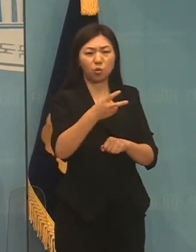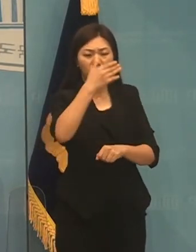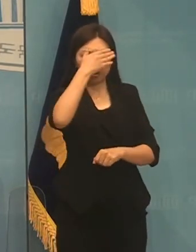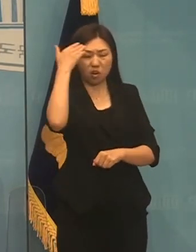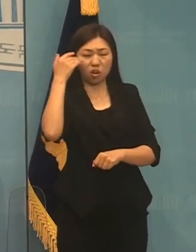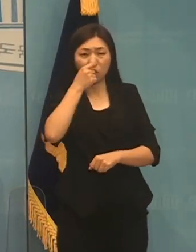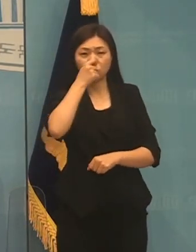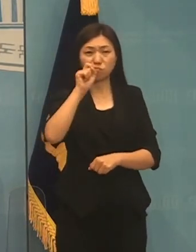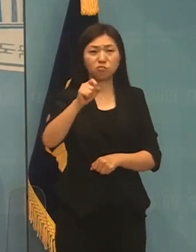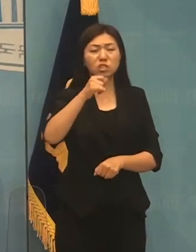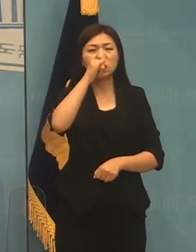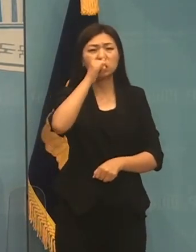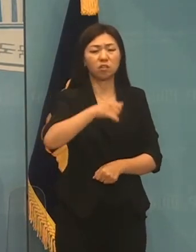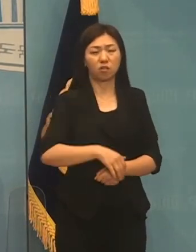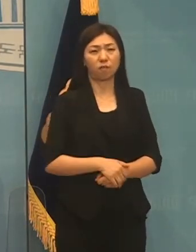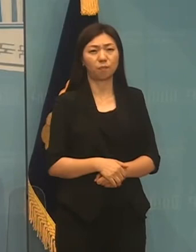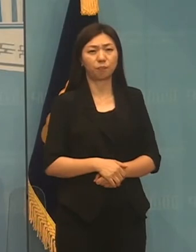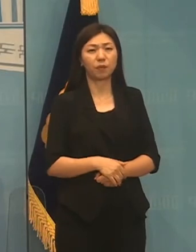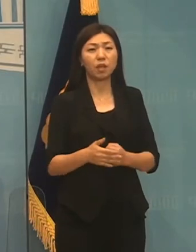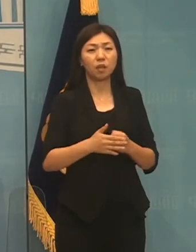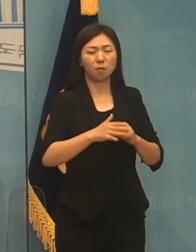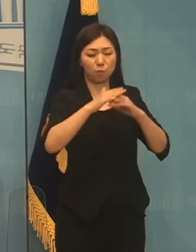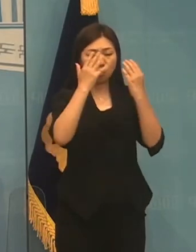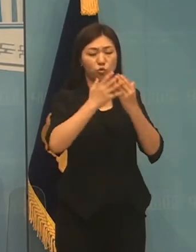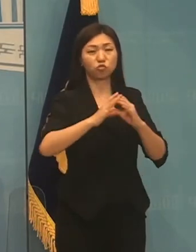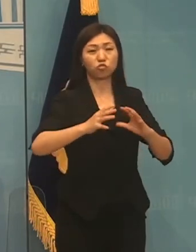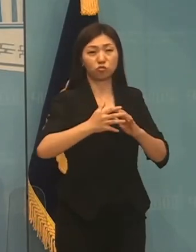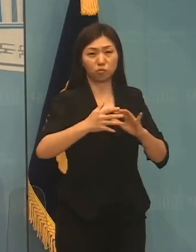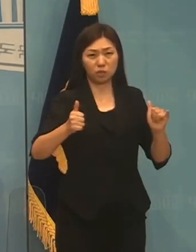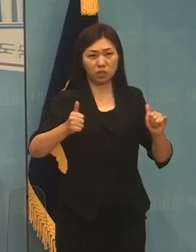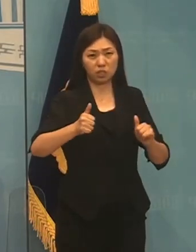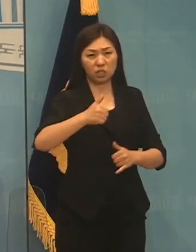청년들을 허탈하게 하고 화나게 만든